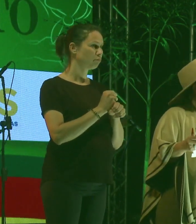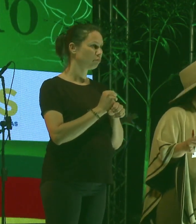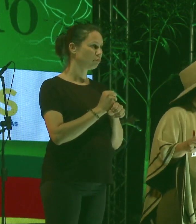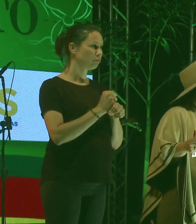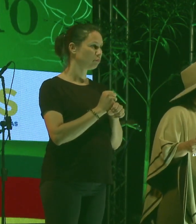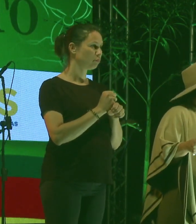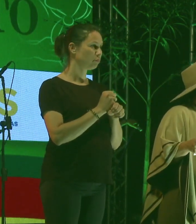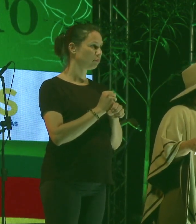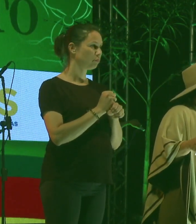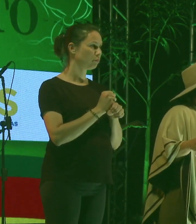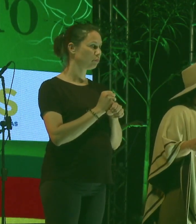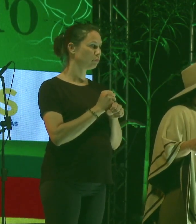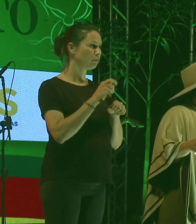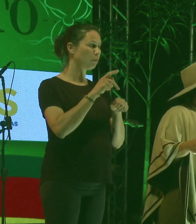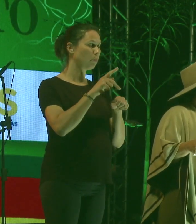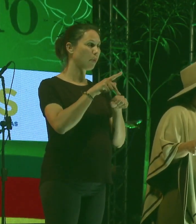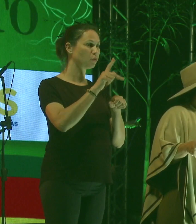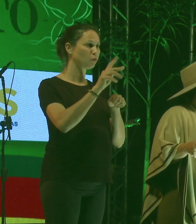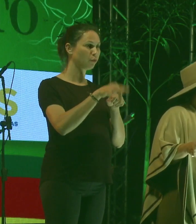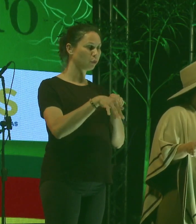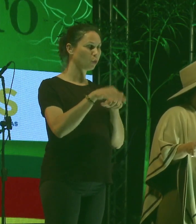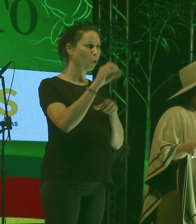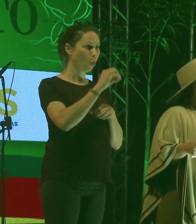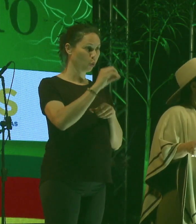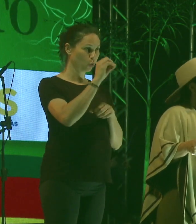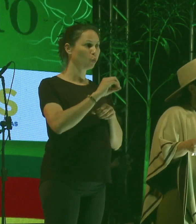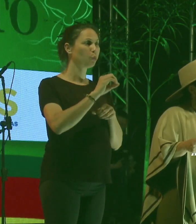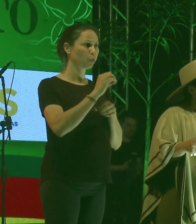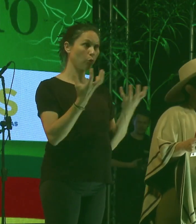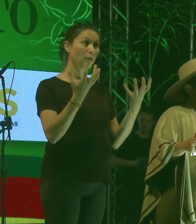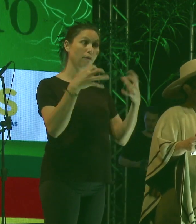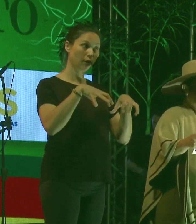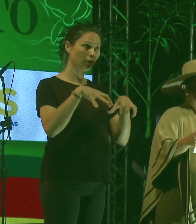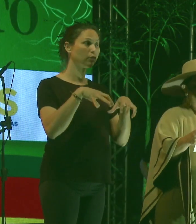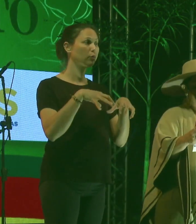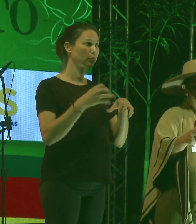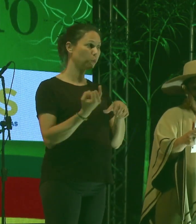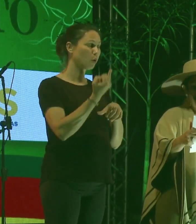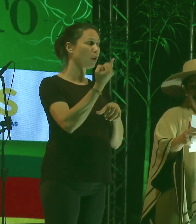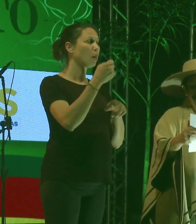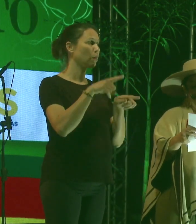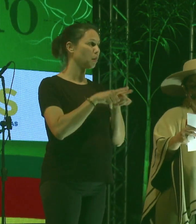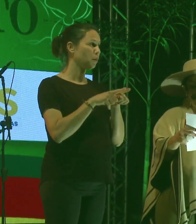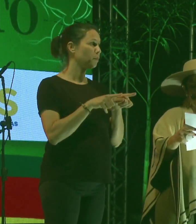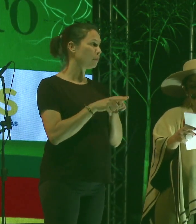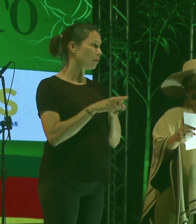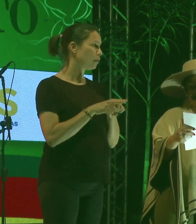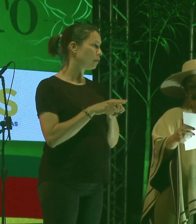fundo que nós vemos agora em outubro, um baita festival. É verdade. E o